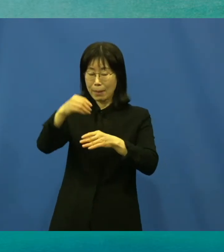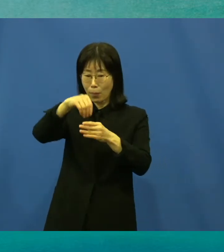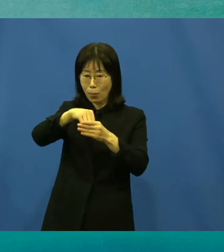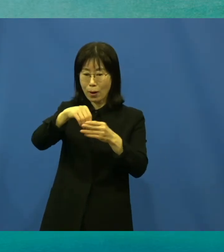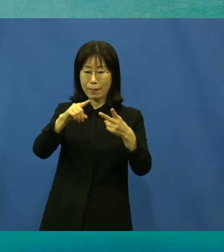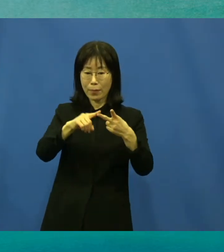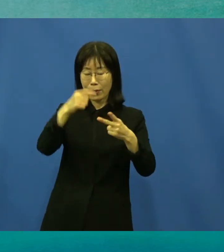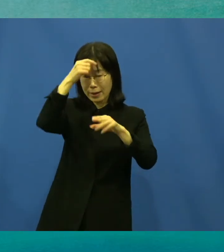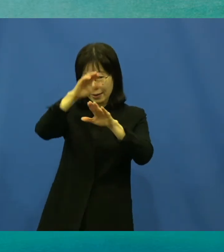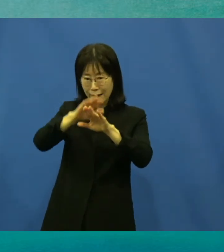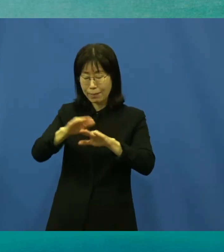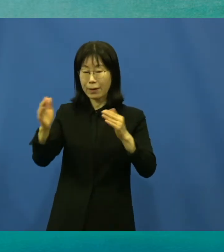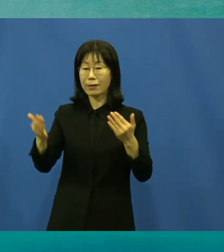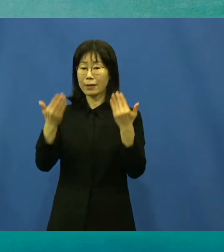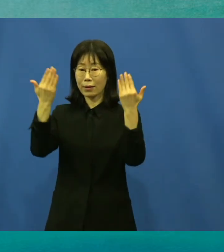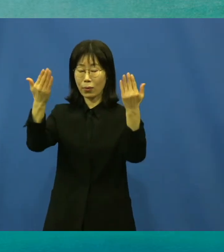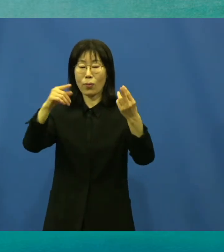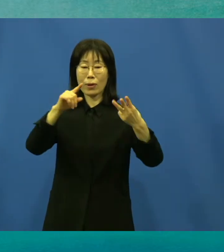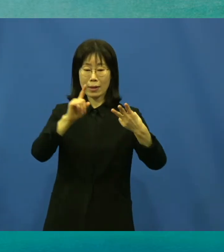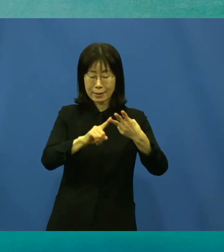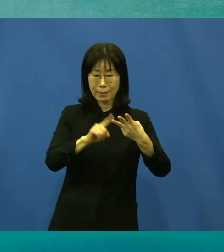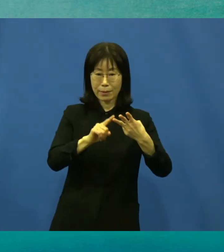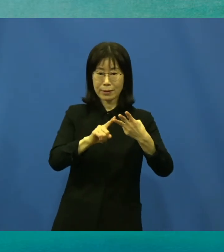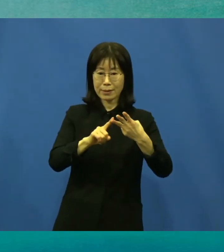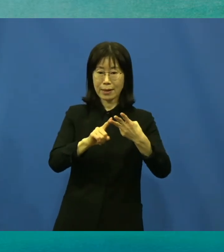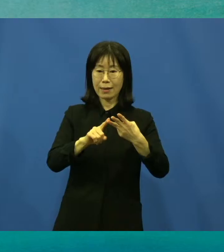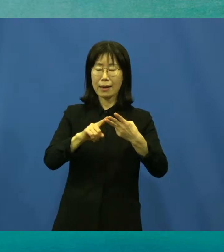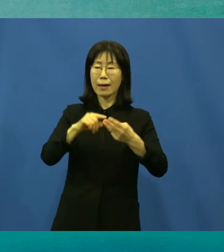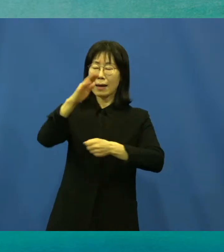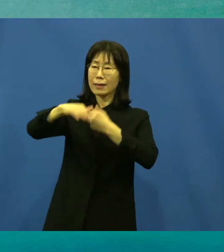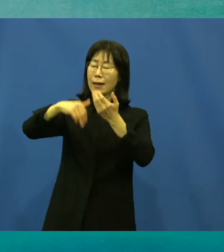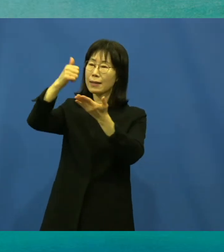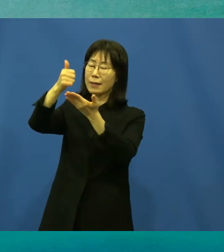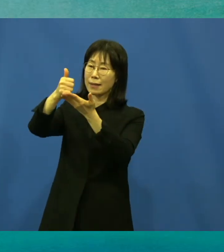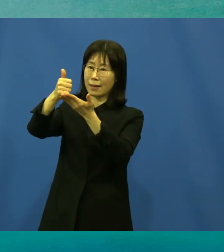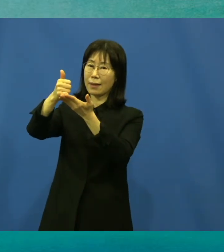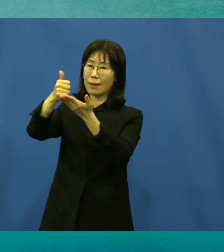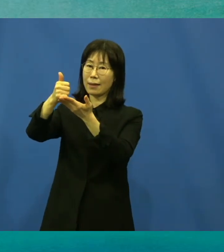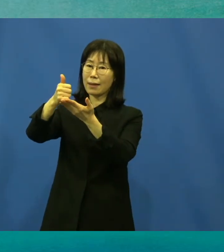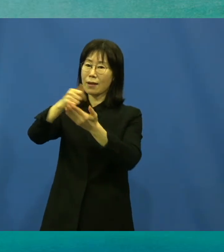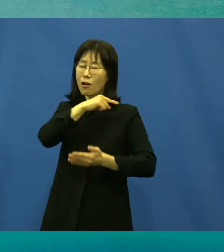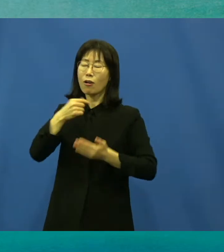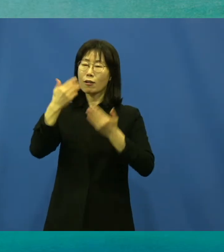주께 서원을 갚겠다 그랬습니다. 헌신에 대한 고백입니다.